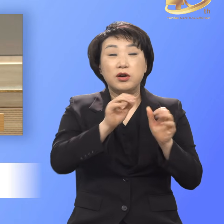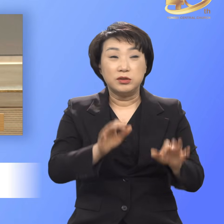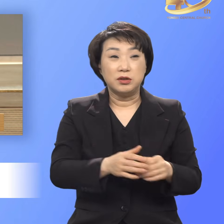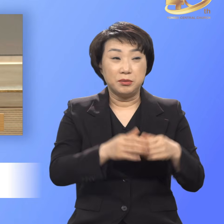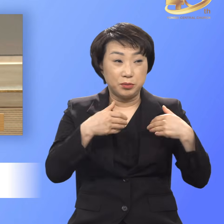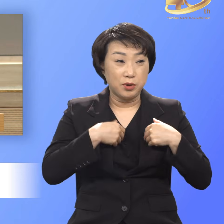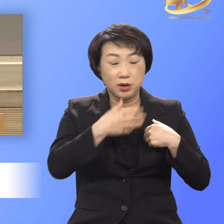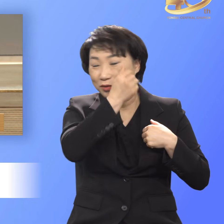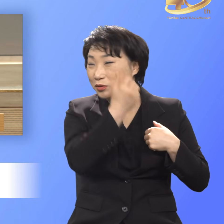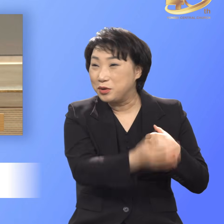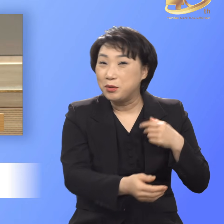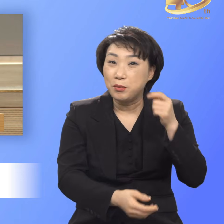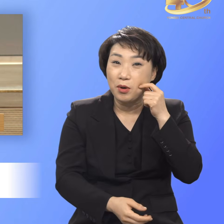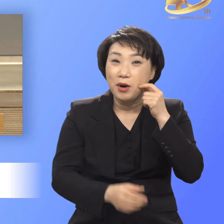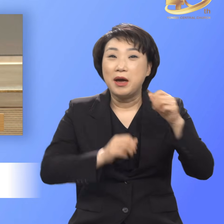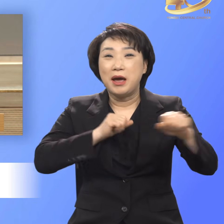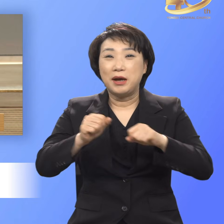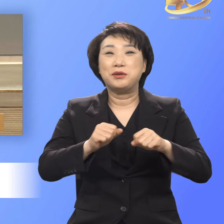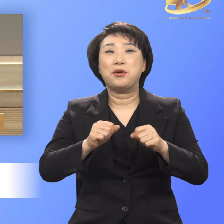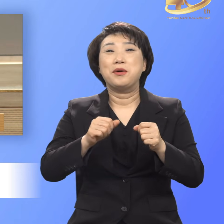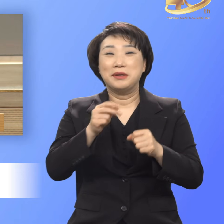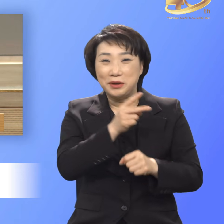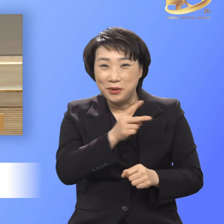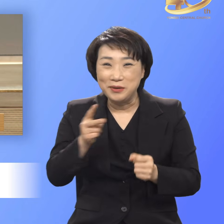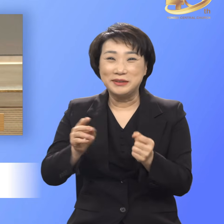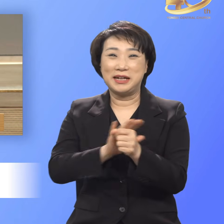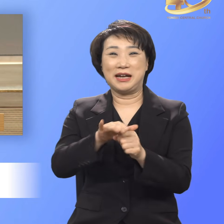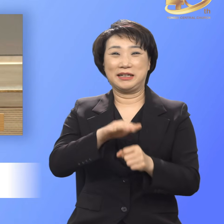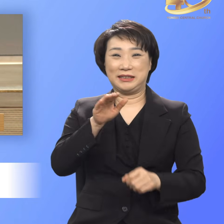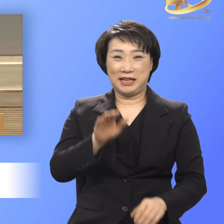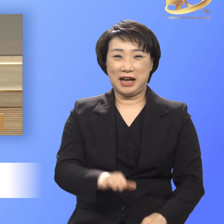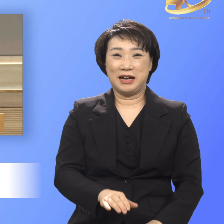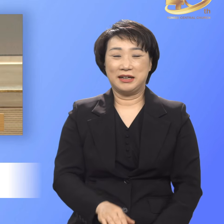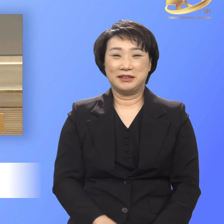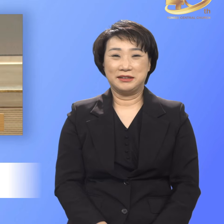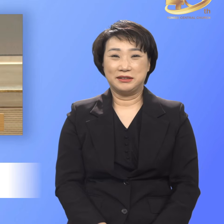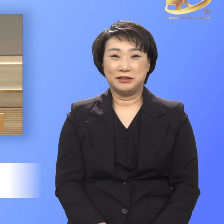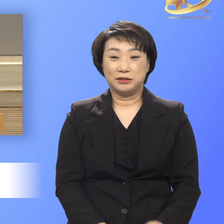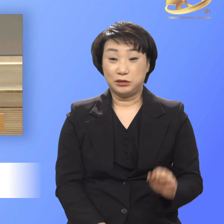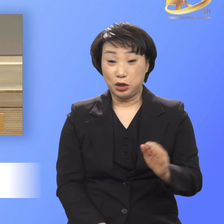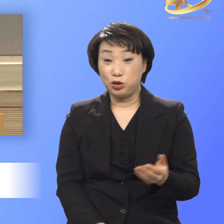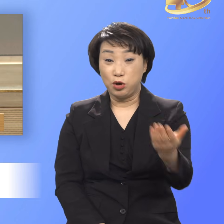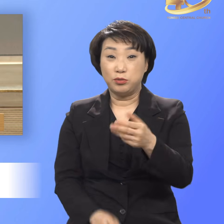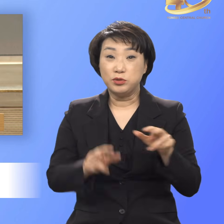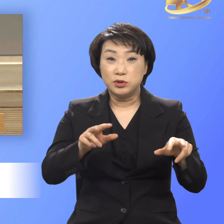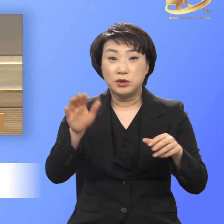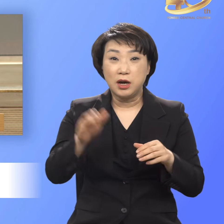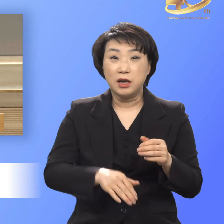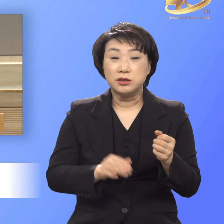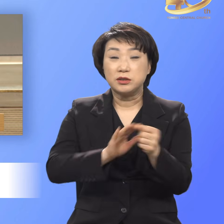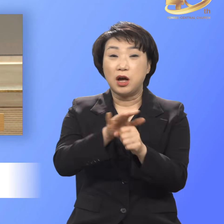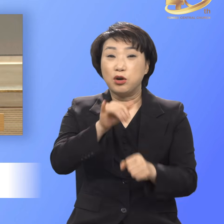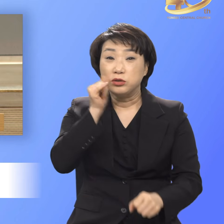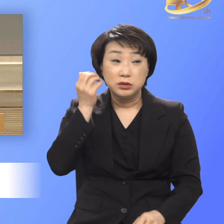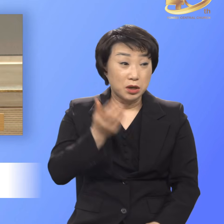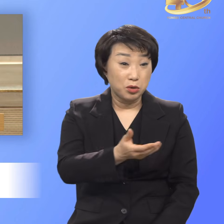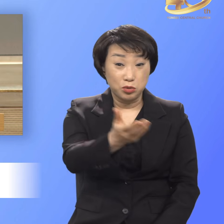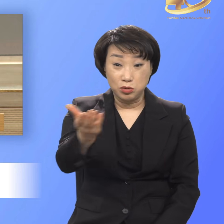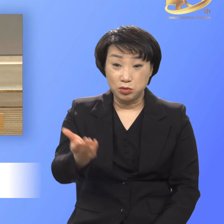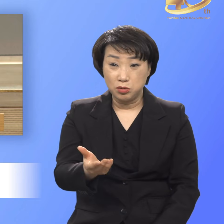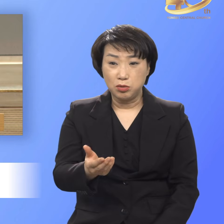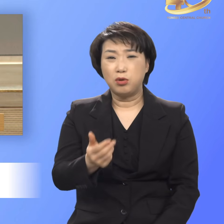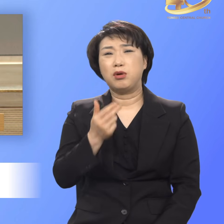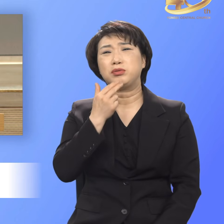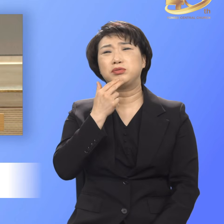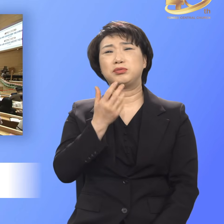수 없는 행동이 사랑이다 그 말이 사랑. 그런데 여러분이 지금까지 그런가?